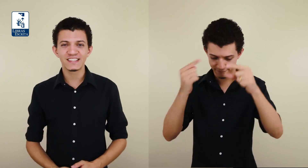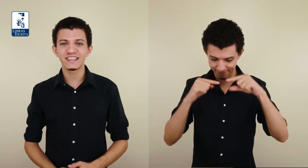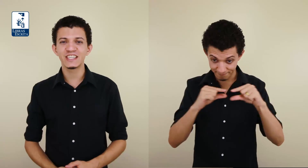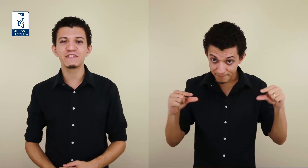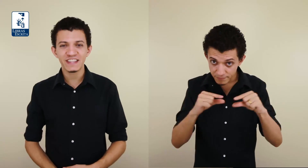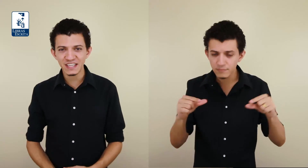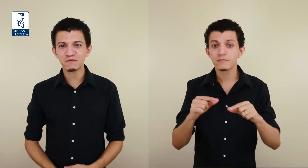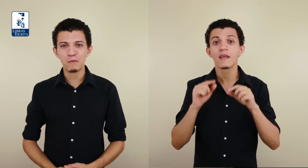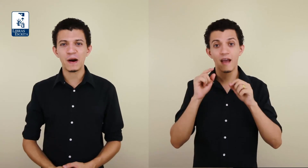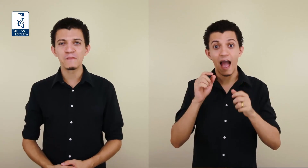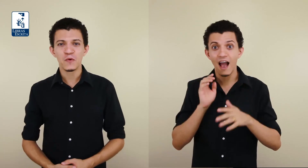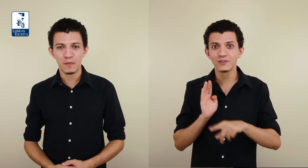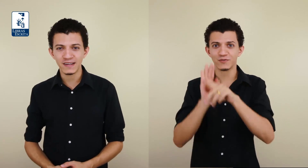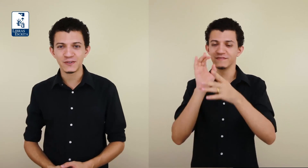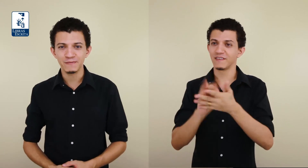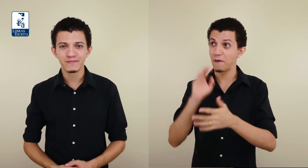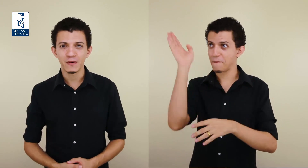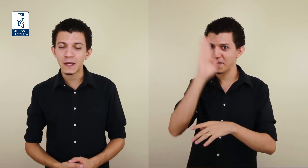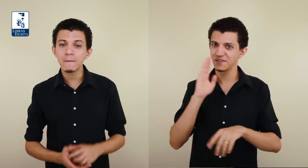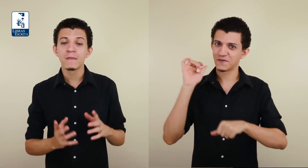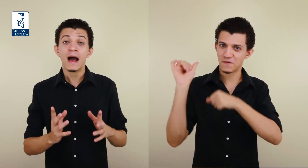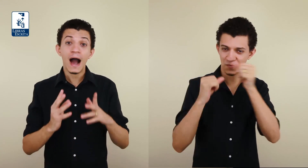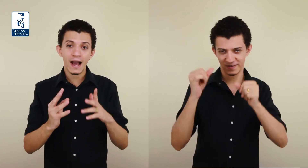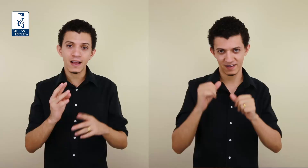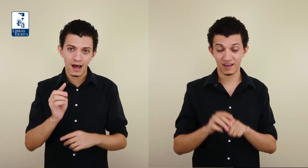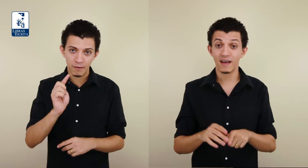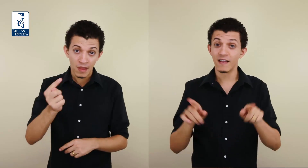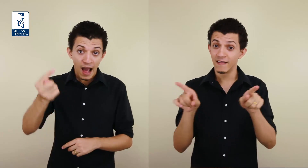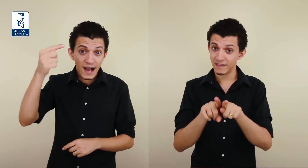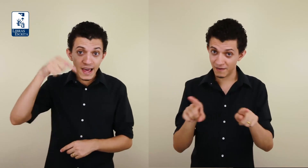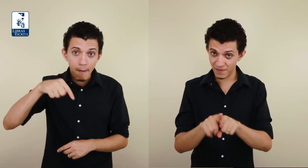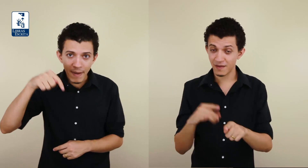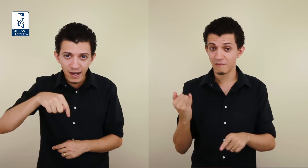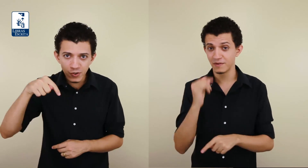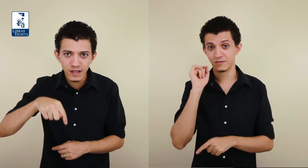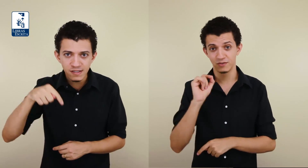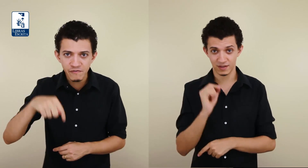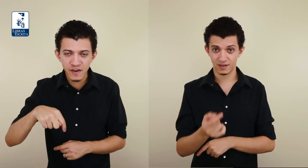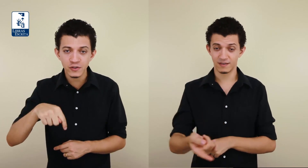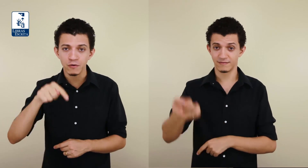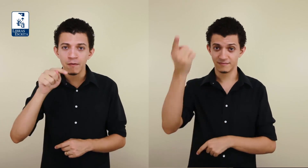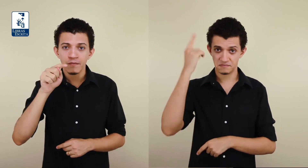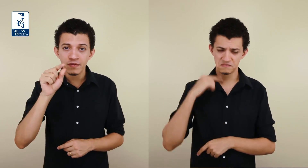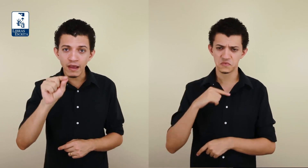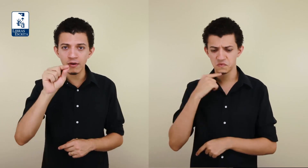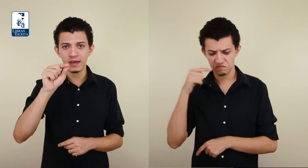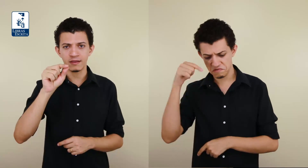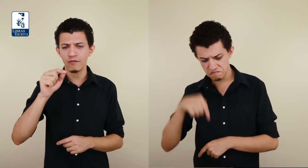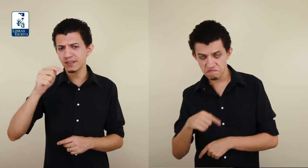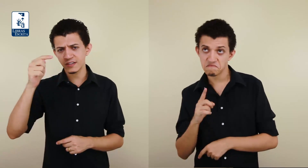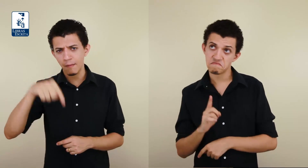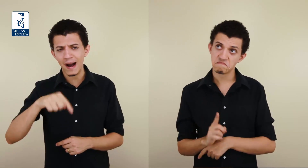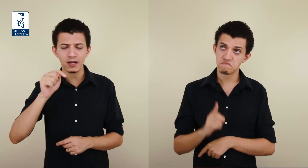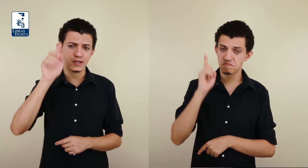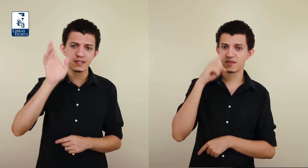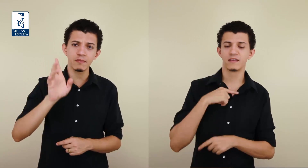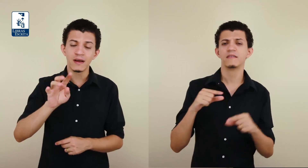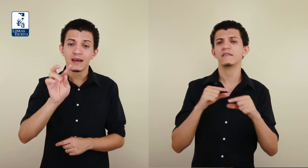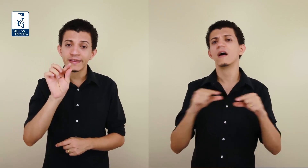gente vai transformar o Brasil, ok? Ah, e claro, aqui abaixo desse vídeo tem um link, talvez esteja abaixo, acima, tem